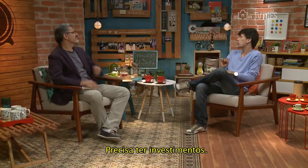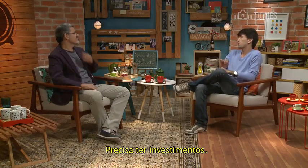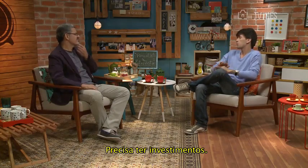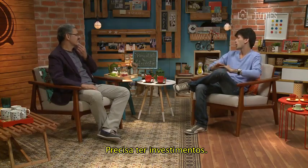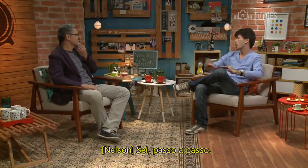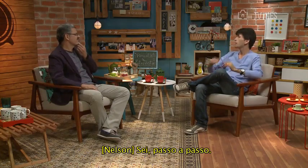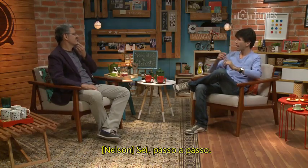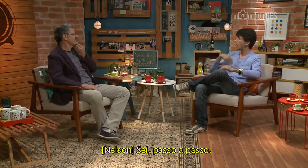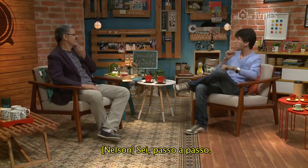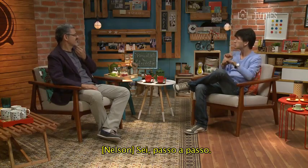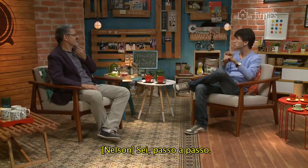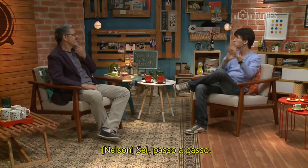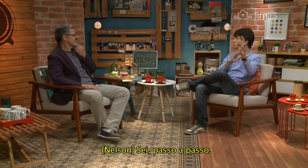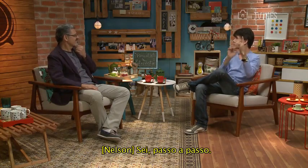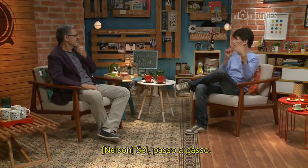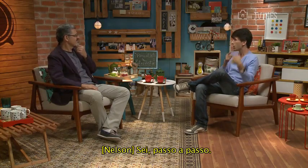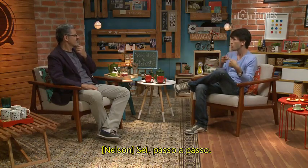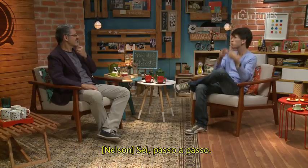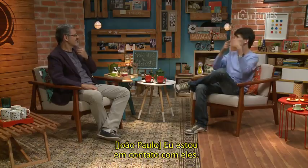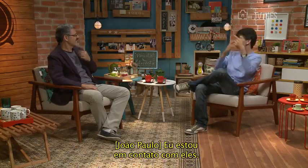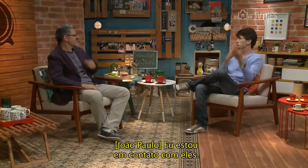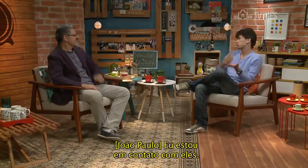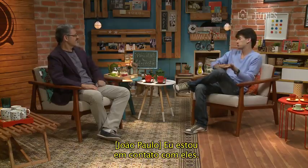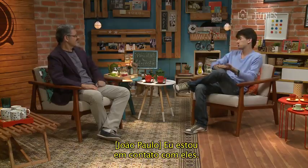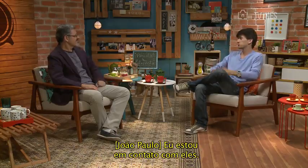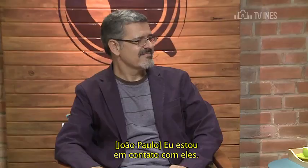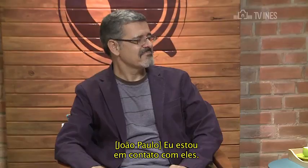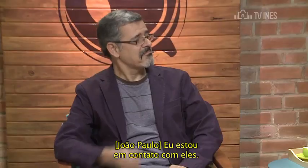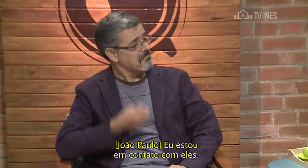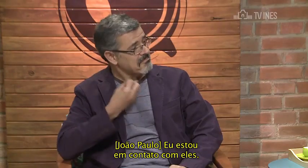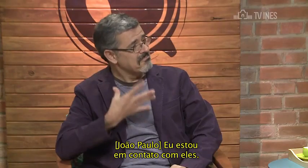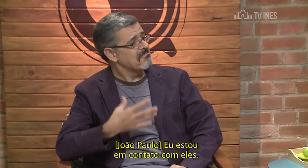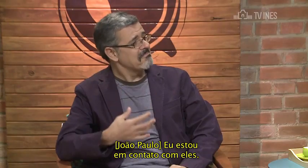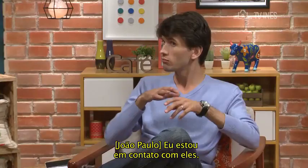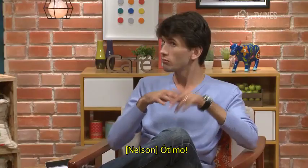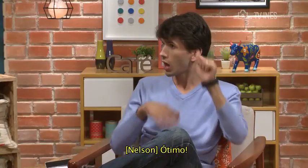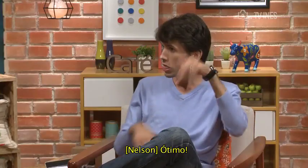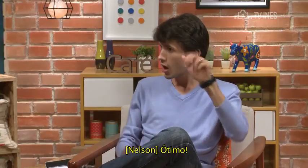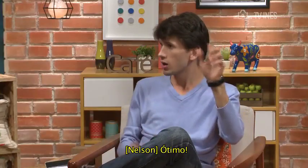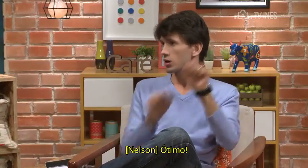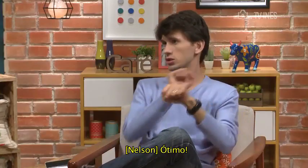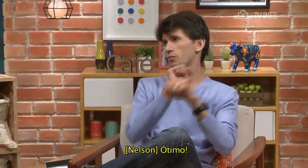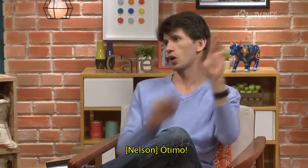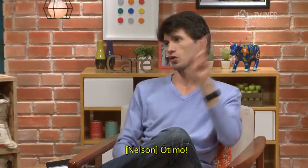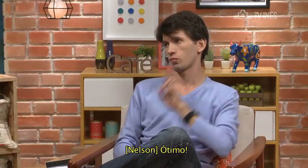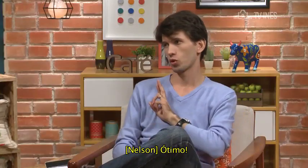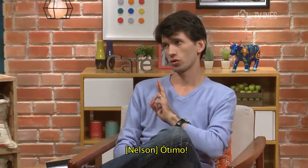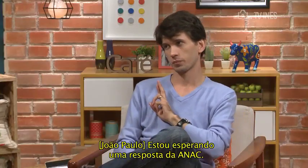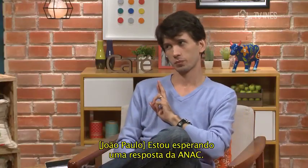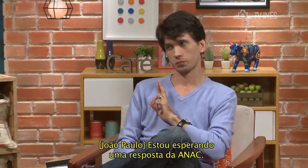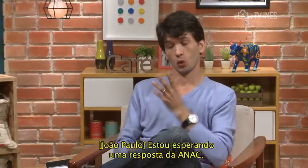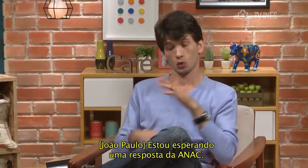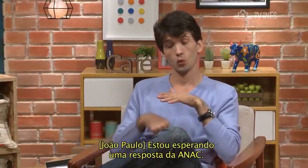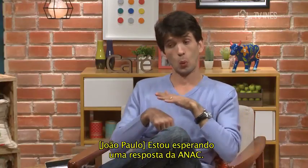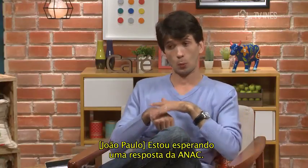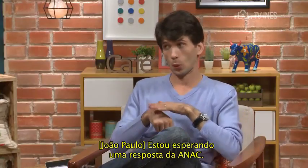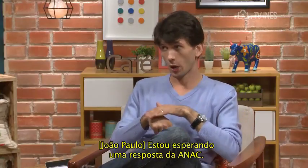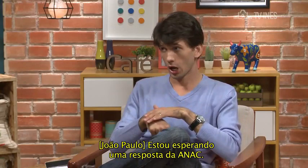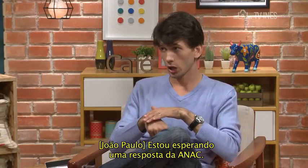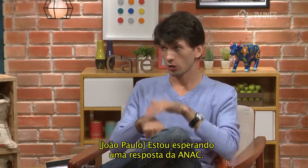eu sei passo a passo eu estou em contato com eles ótimo Estou esperando uma resposta da Nike